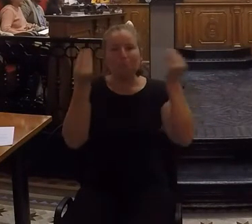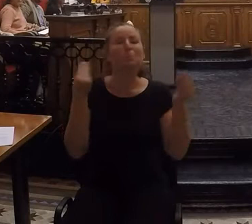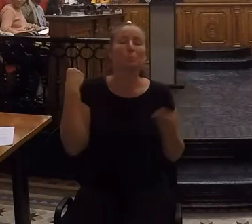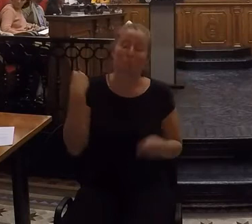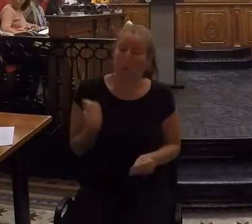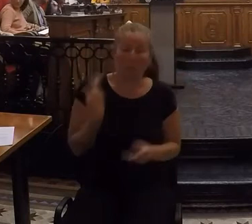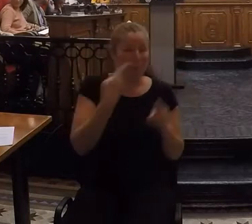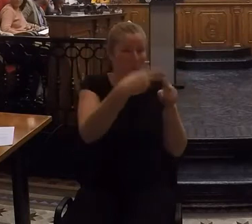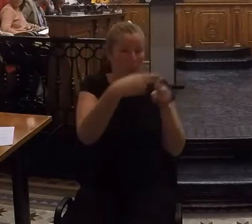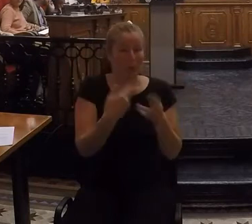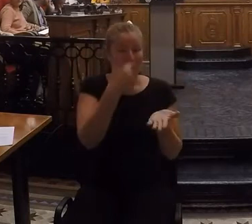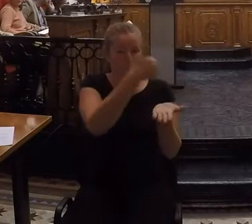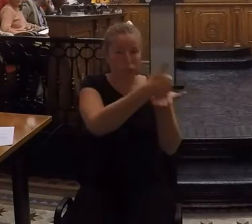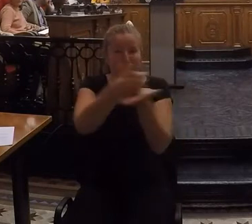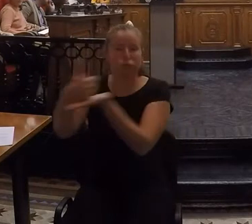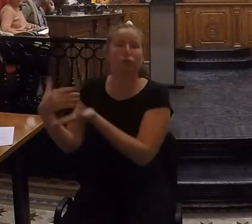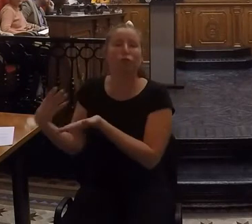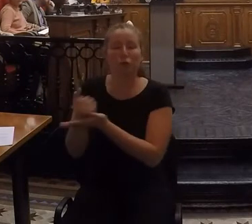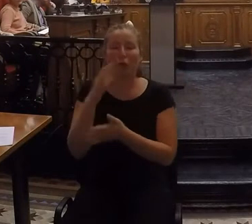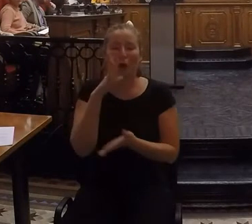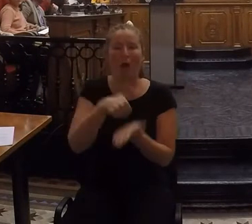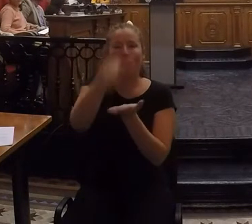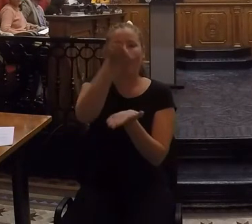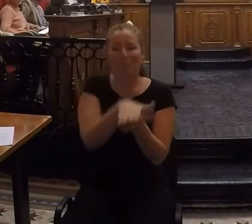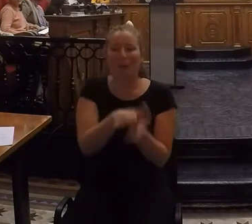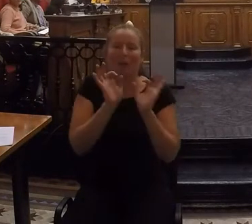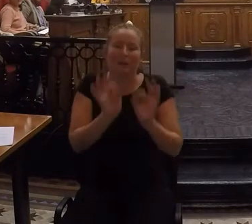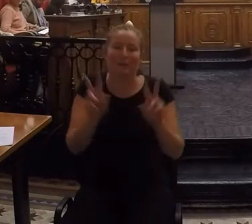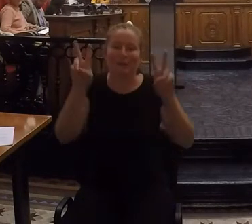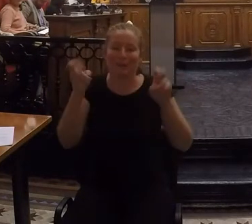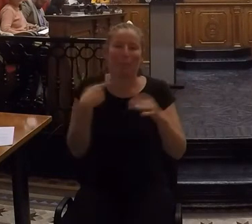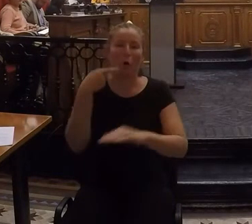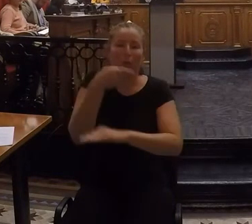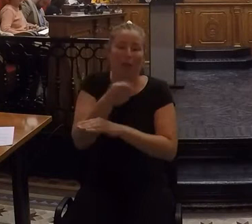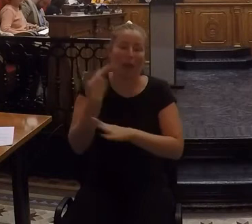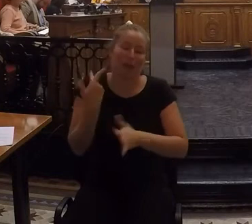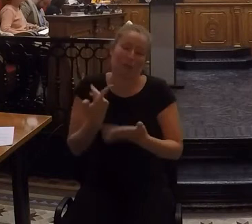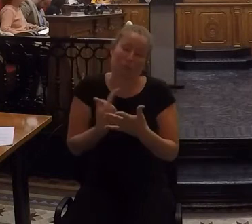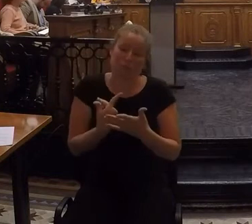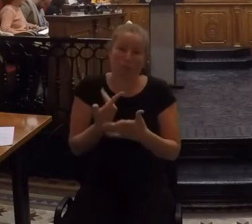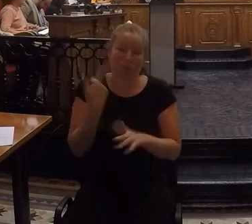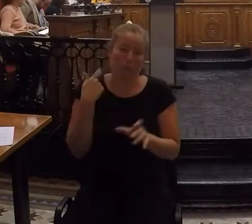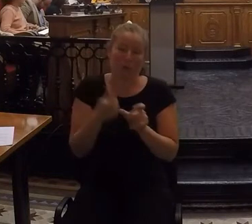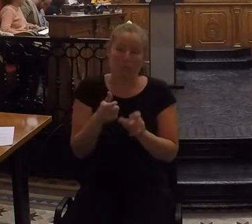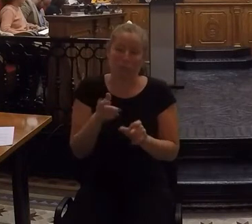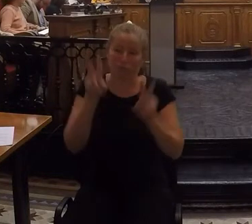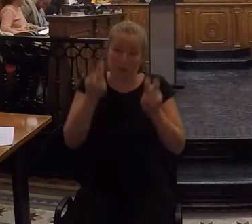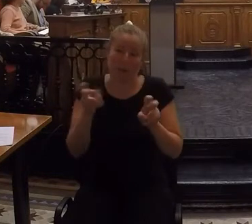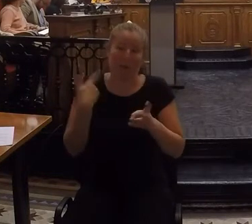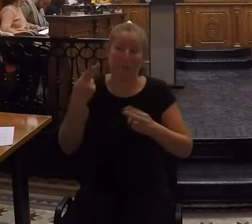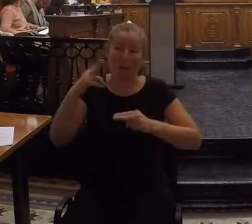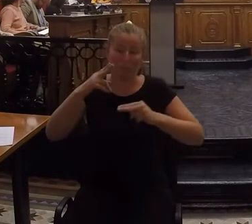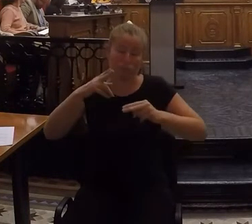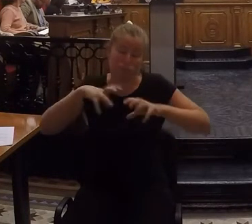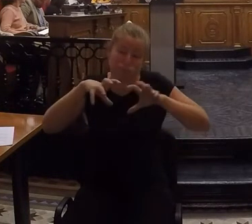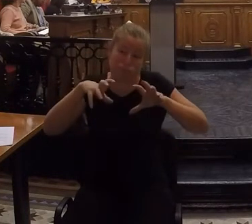corporación. Expediente de aprobación definitiva de modificación de la ordenanza fiscal reguladora del impuesto sobre bienes inmuebles para